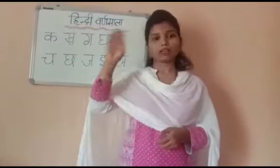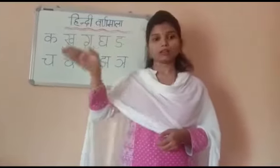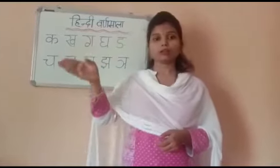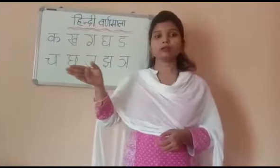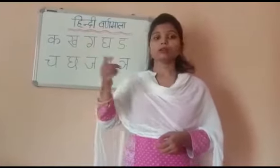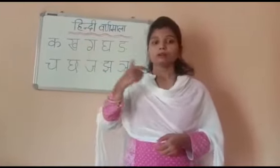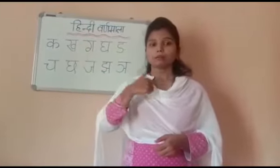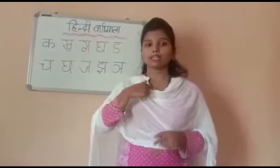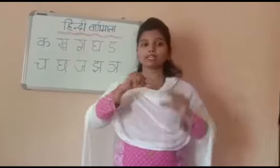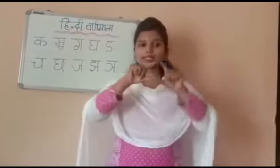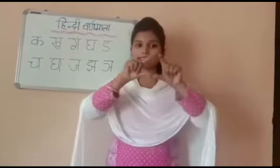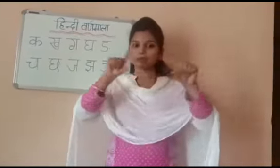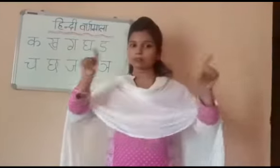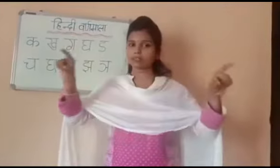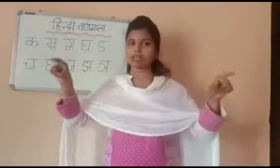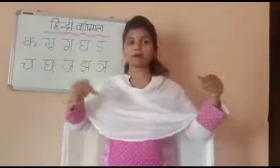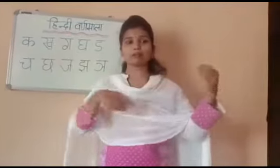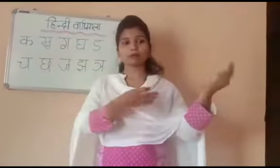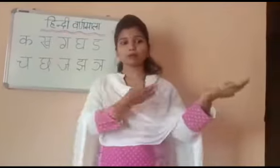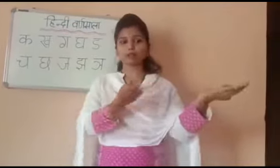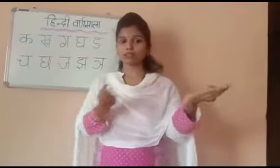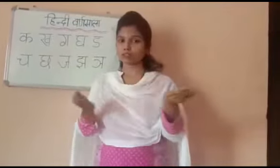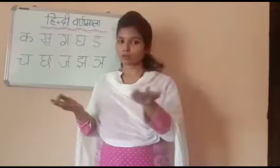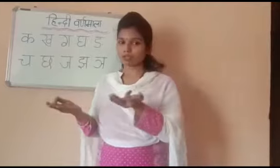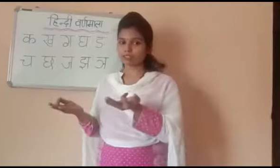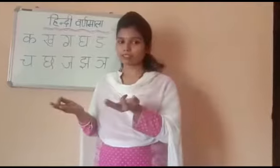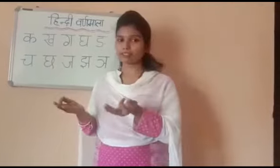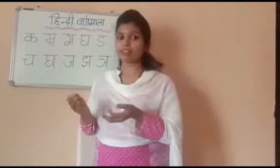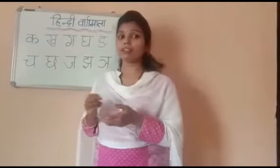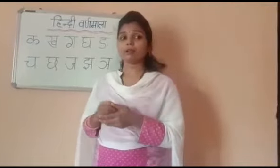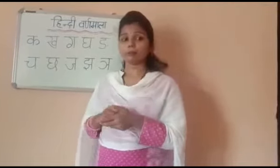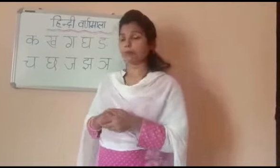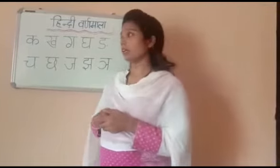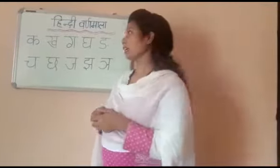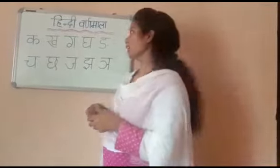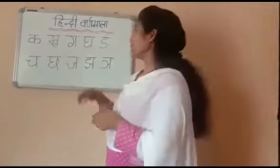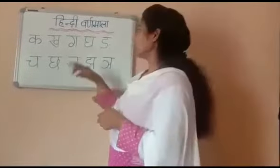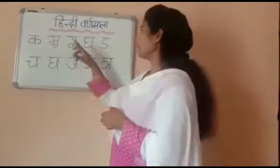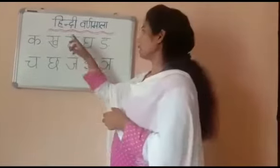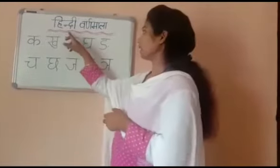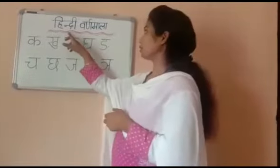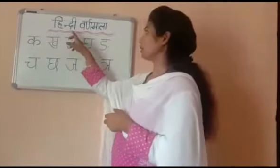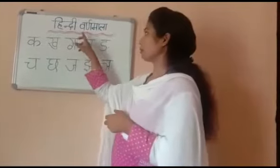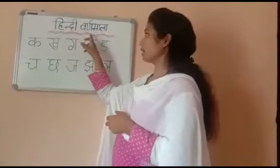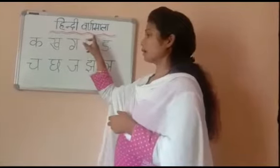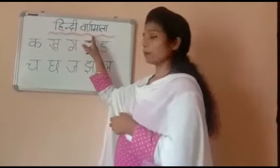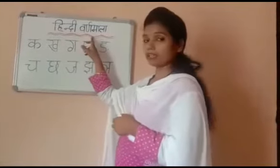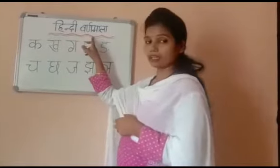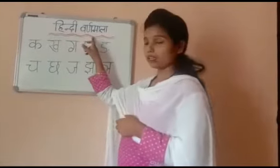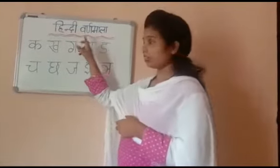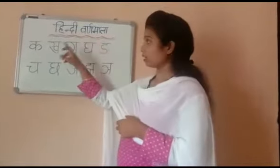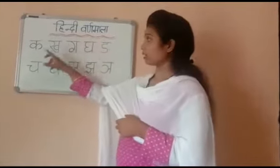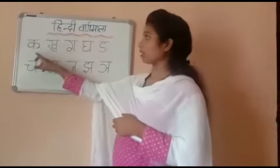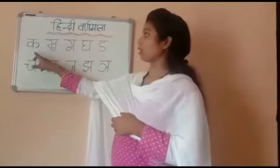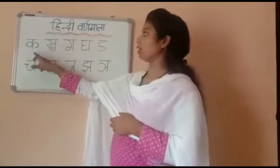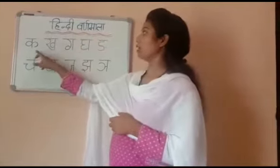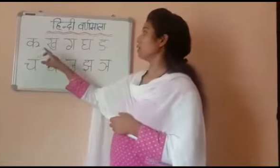हेलो, मेरे चैनल पर आप सबों का स्वागत है। मैं हिंदी वर्णमाला में का,